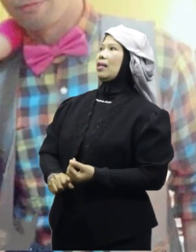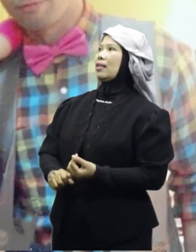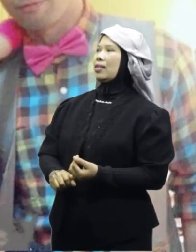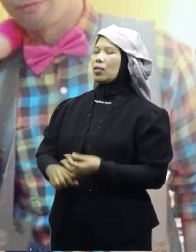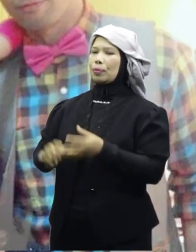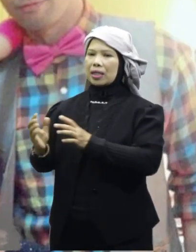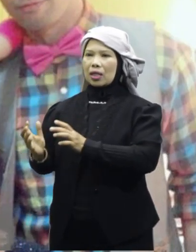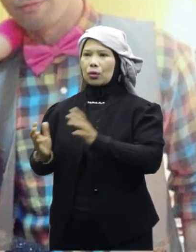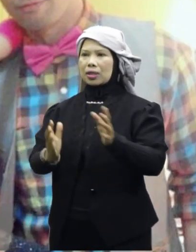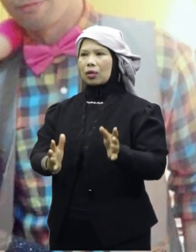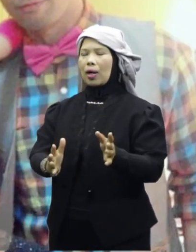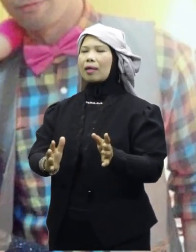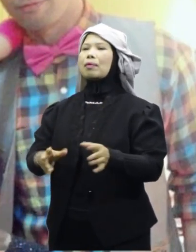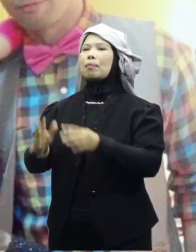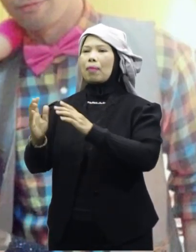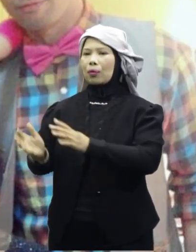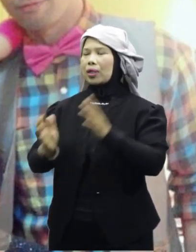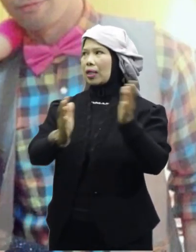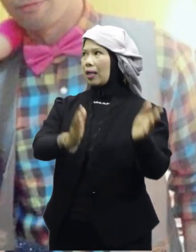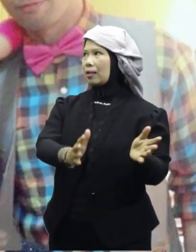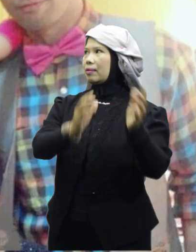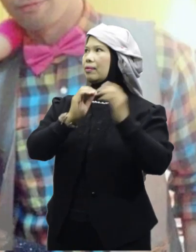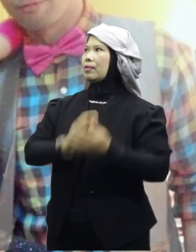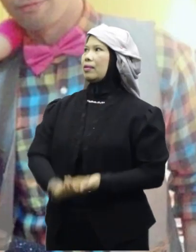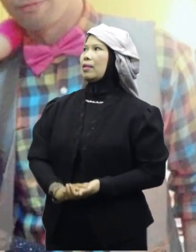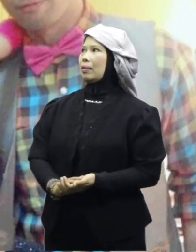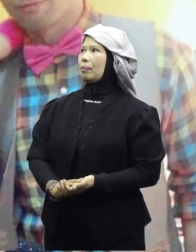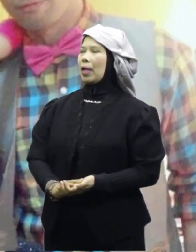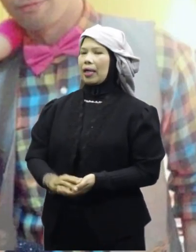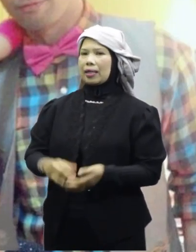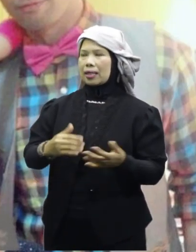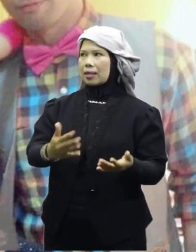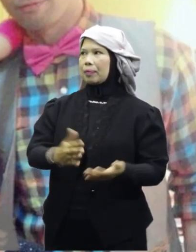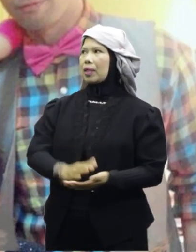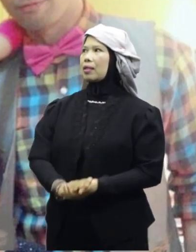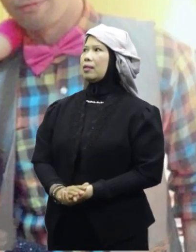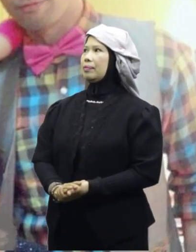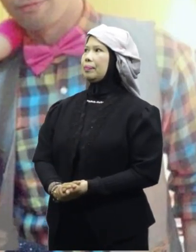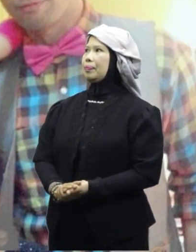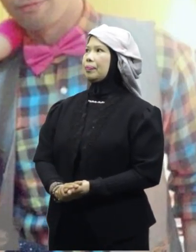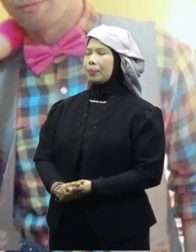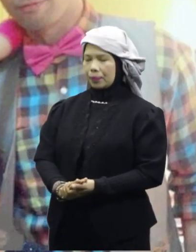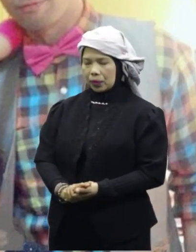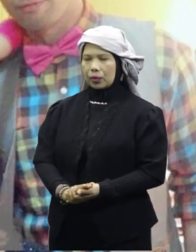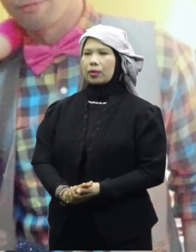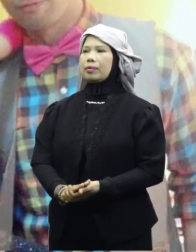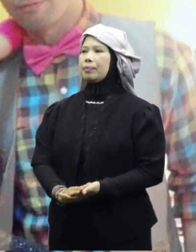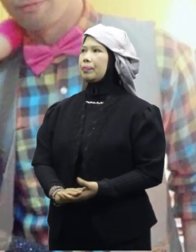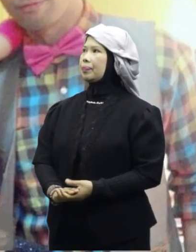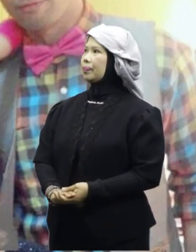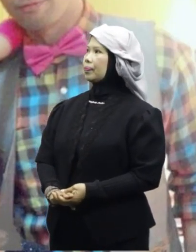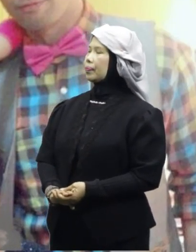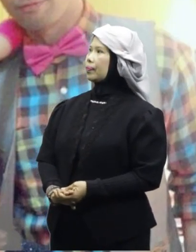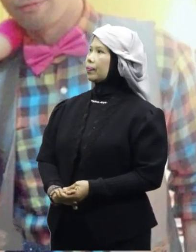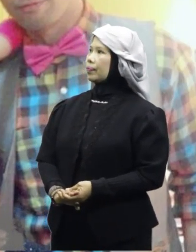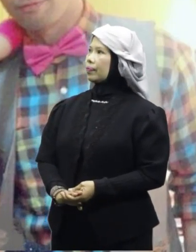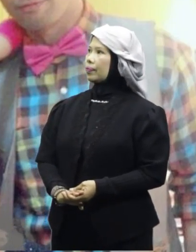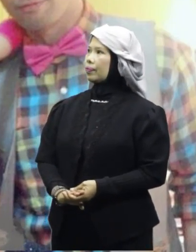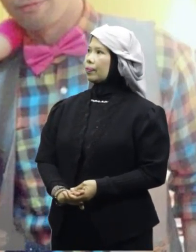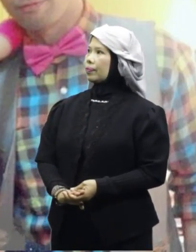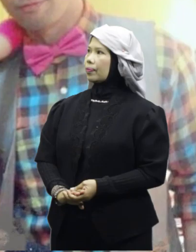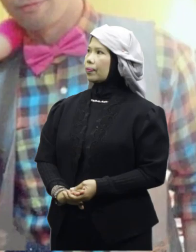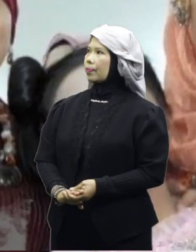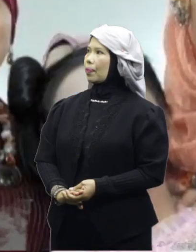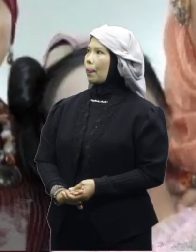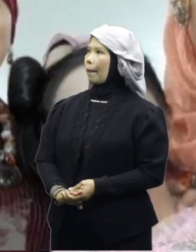skillnya. Okay. Itu menjadi satu kesatuan. Yep. Baru kita melayani customer. Betul, tapi kan kalau orang itu kan bicara tentu